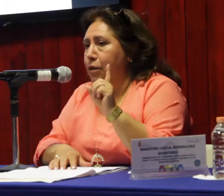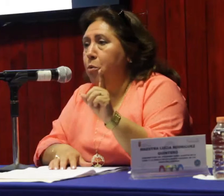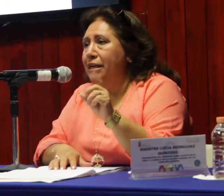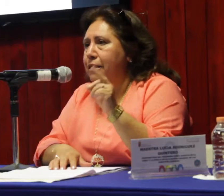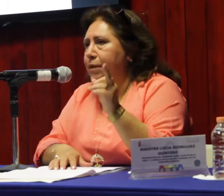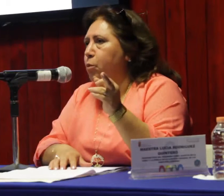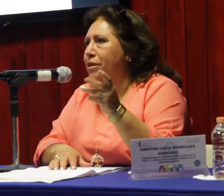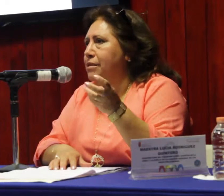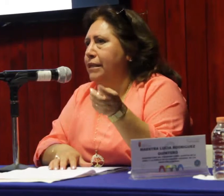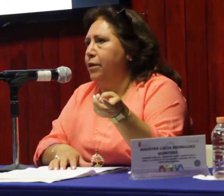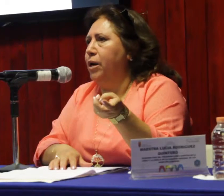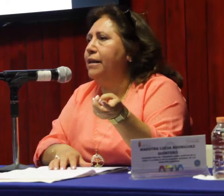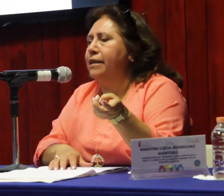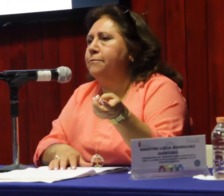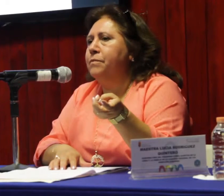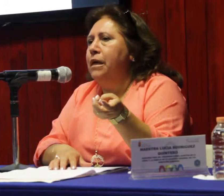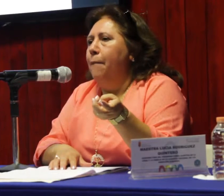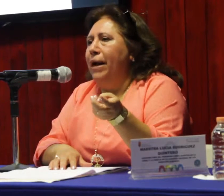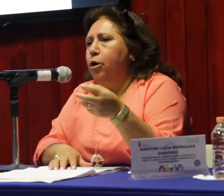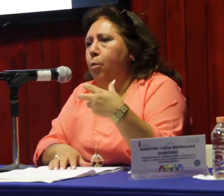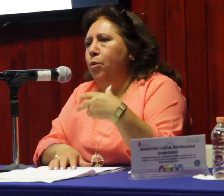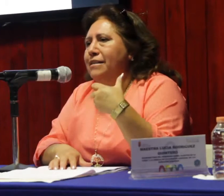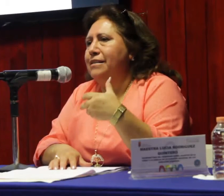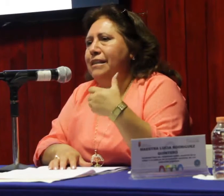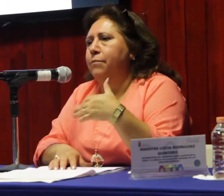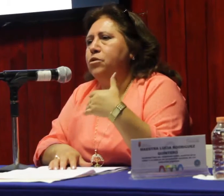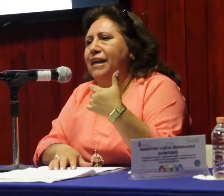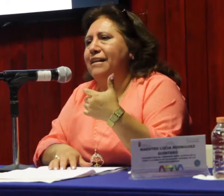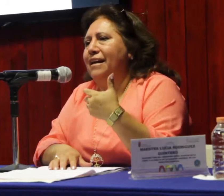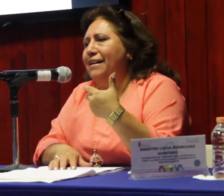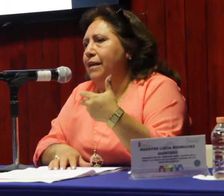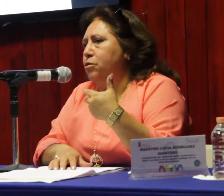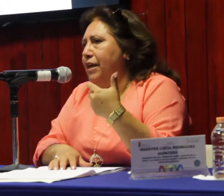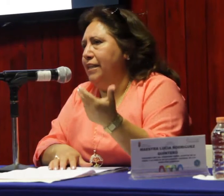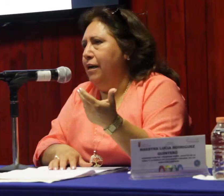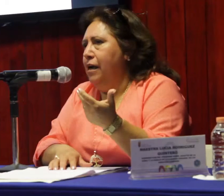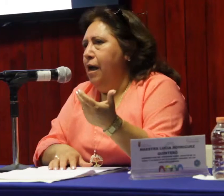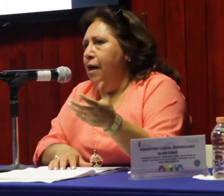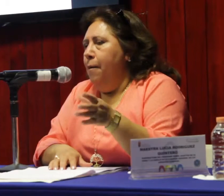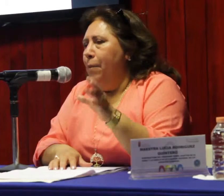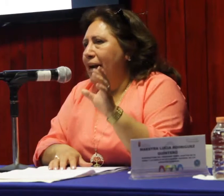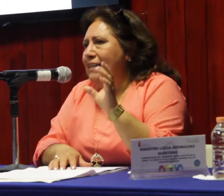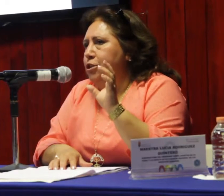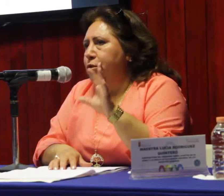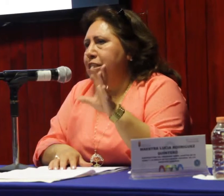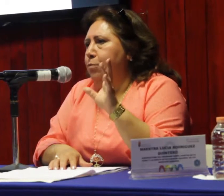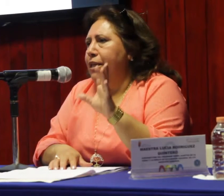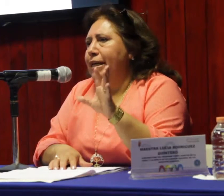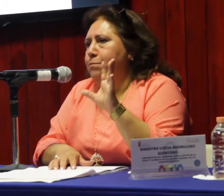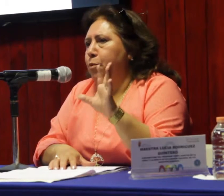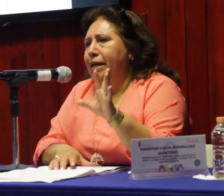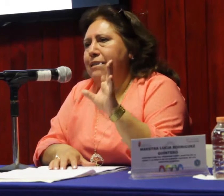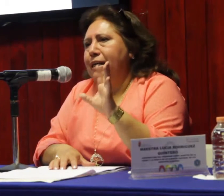de inquietudes, de preguntas, de interrogantes para cómo necesitamos tratar y qué tenemos que hacer para las acciones